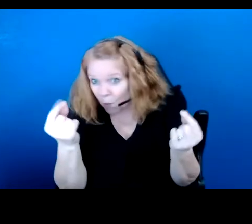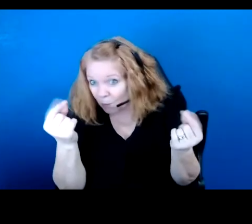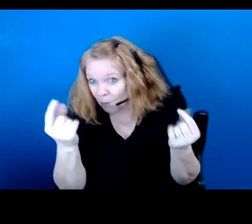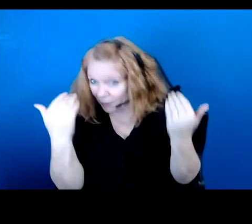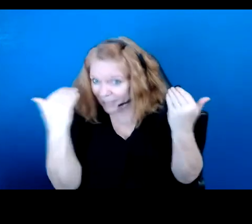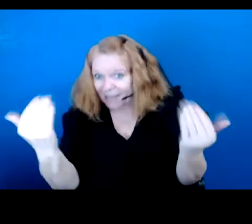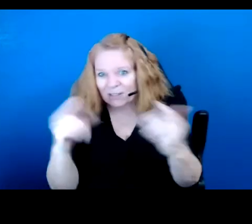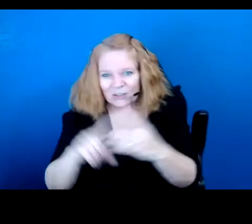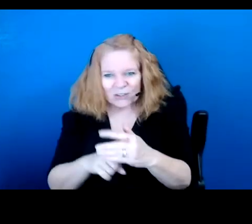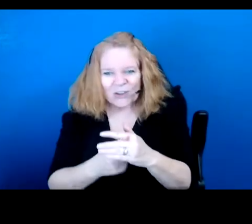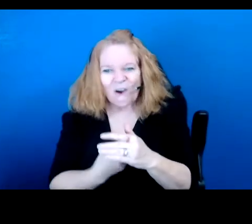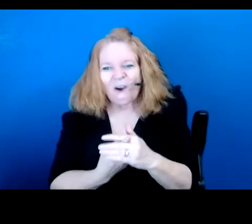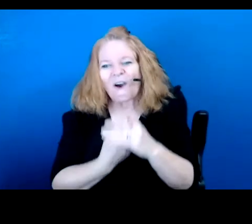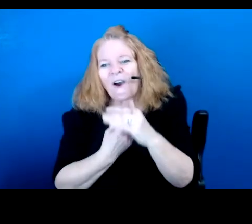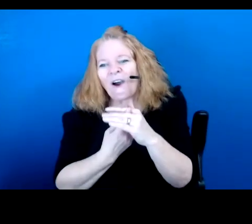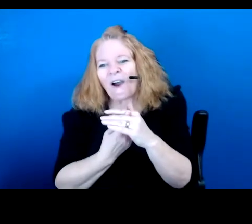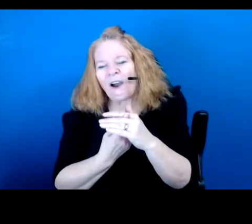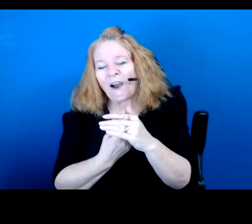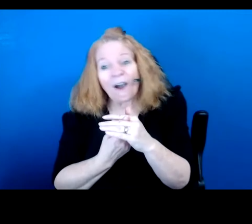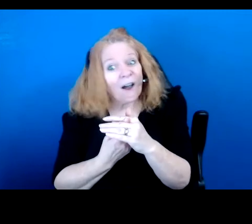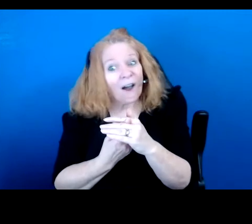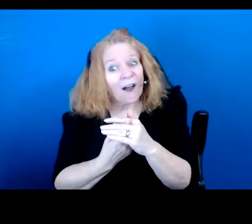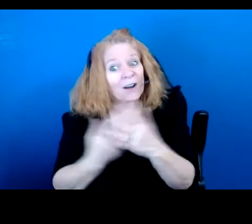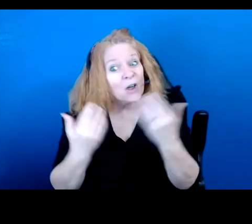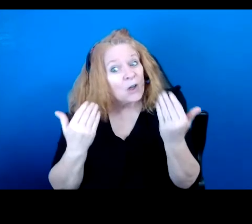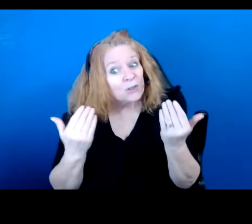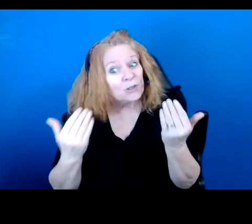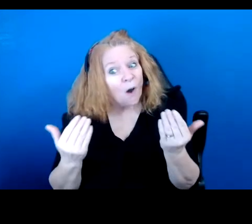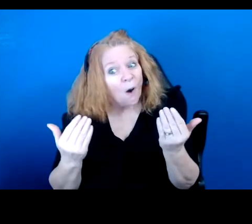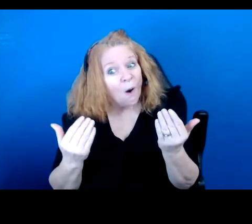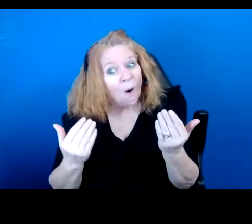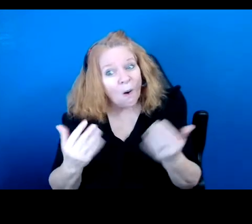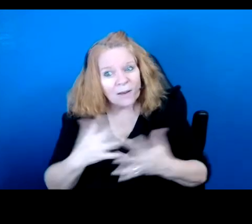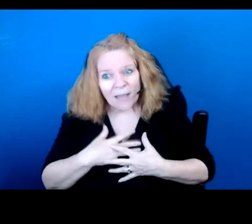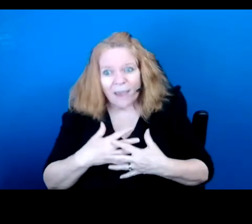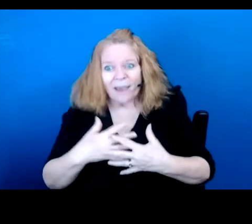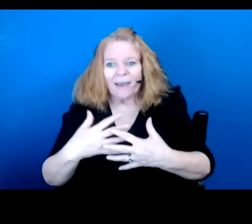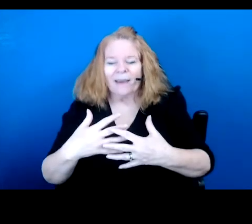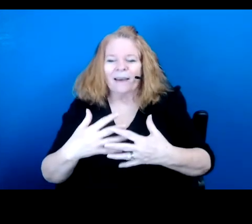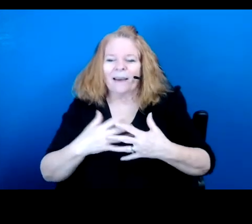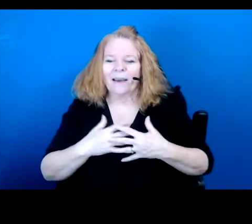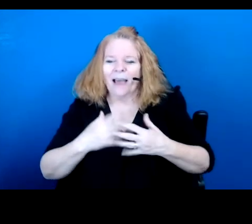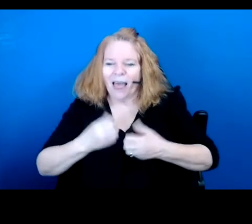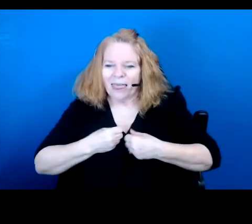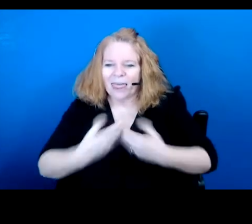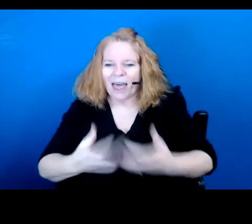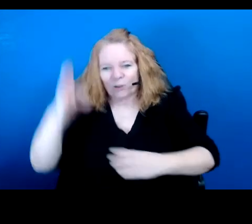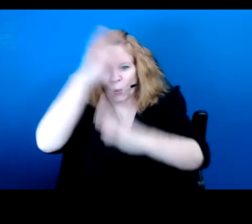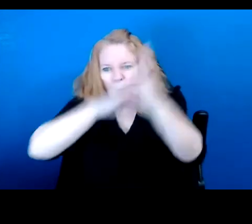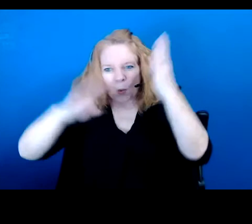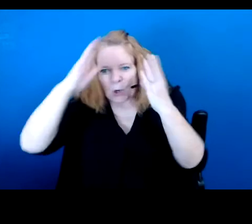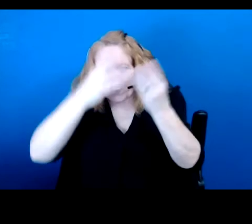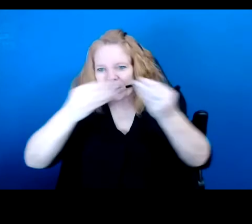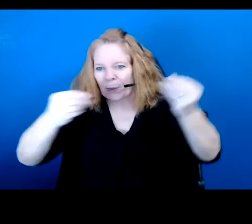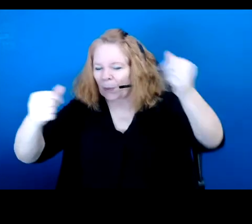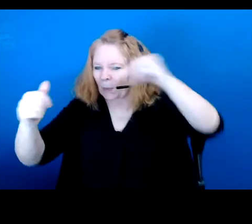y todos podemos hacerlo todo lo que puedes tienes que hacer es comenzar respira profundo y